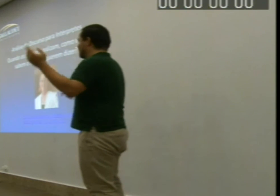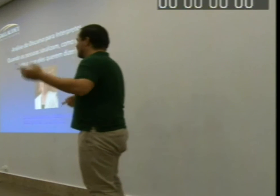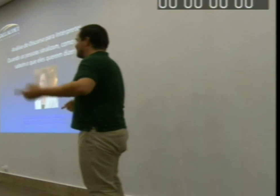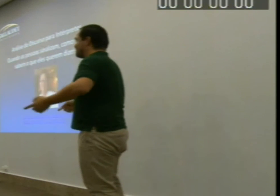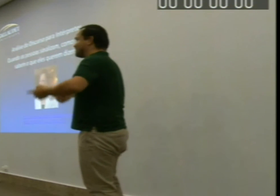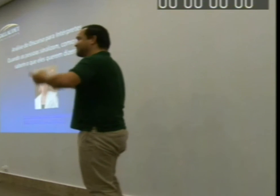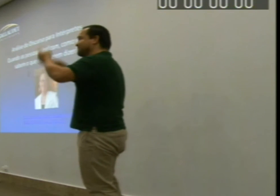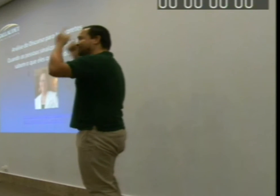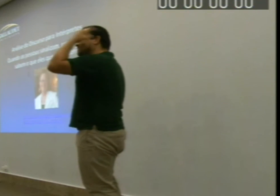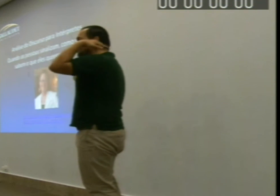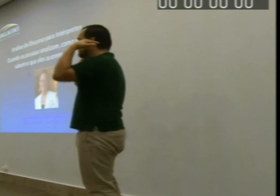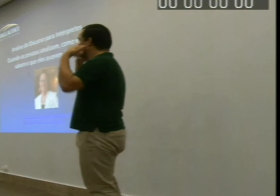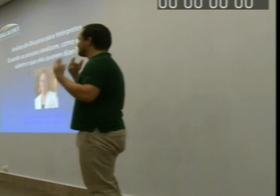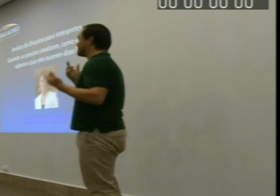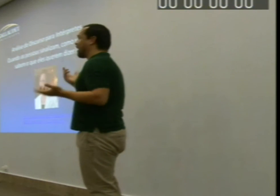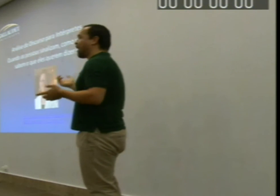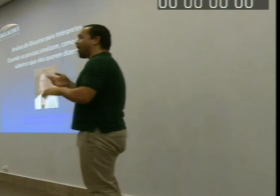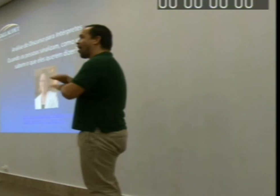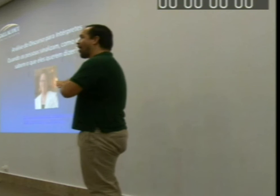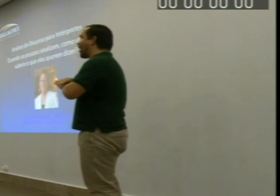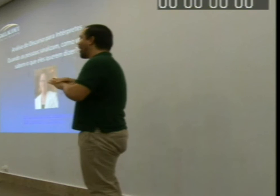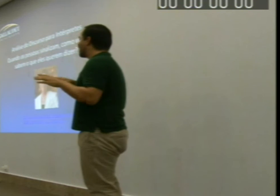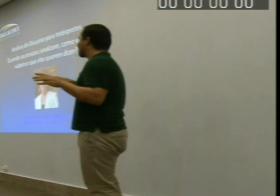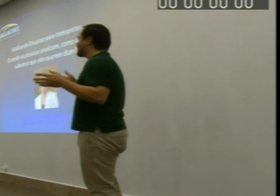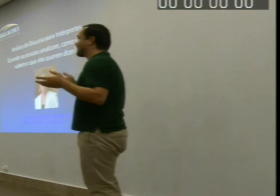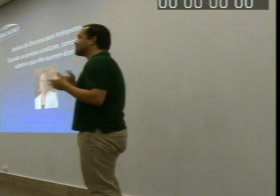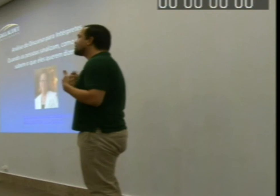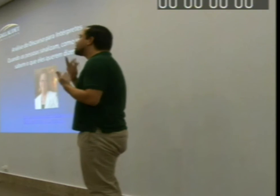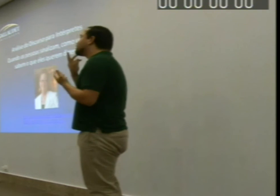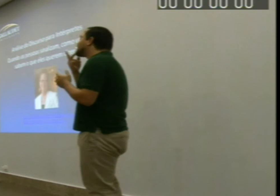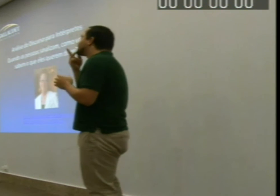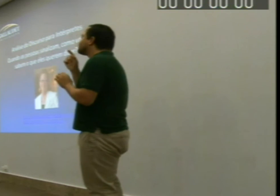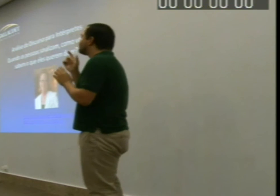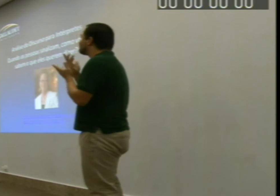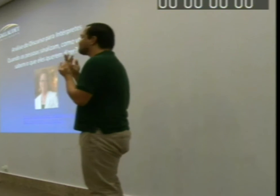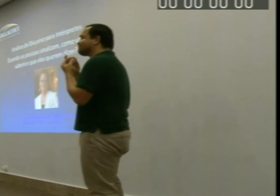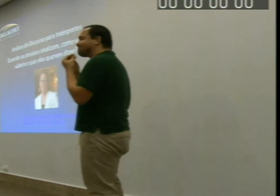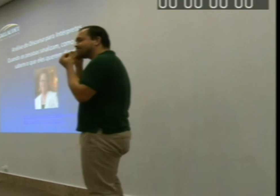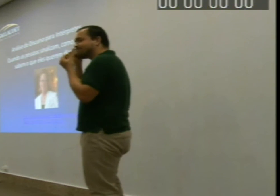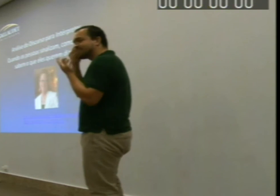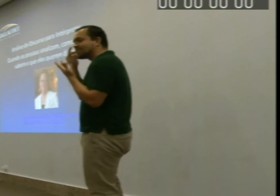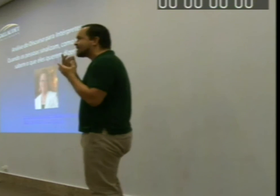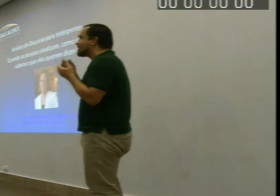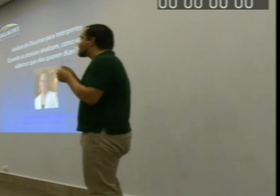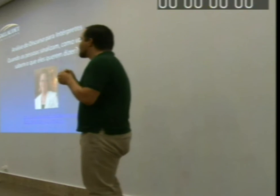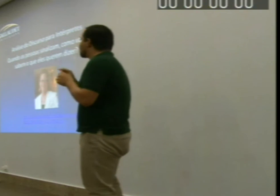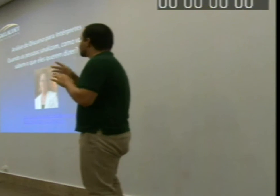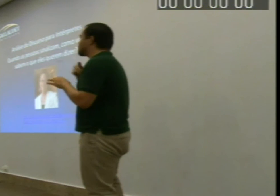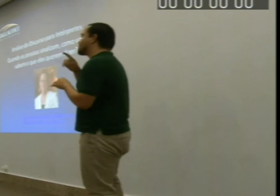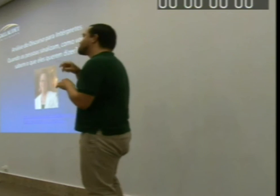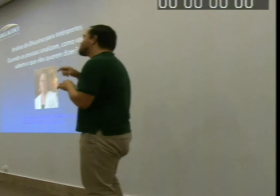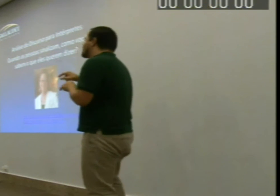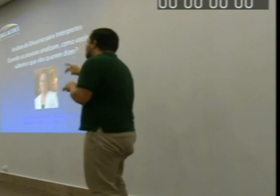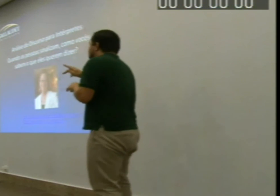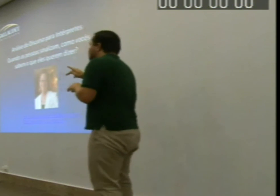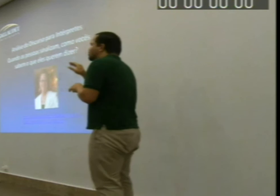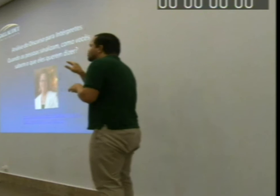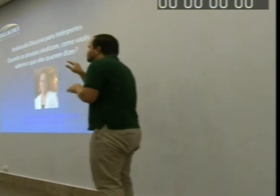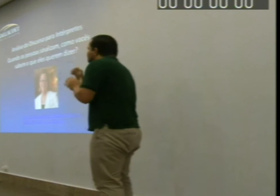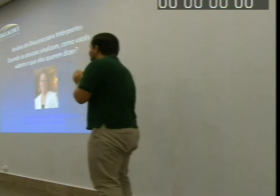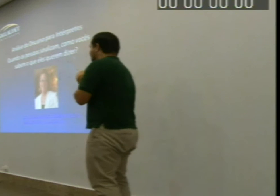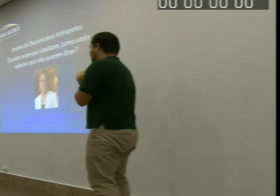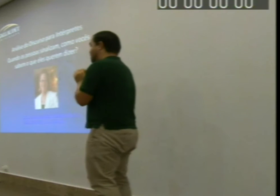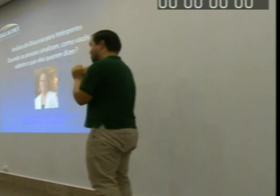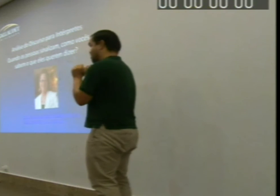entender quando era aquele falatório eu ficava para trás sempre era assim então era difícil né eu